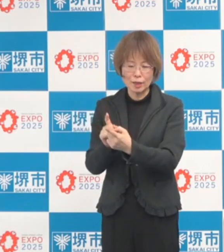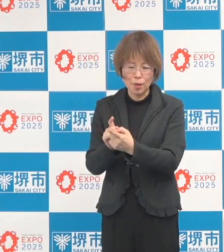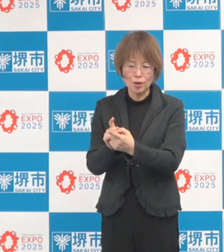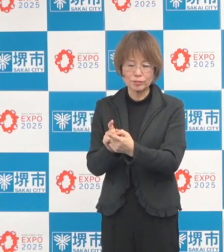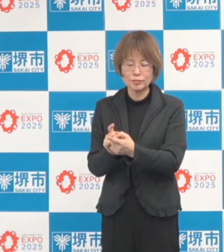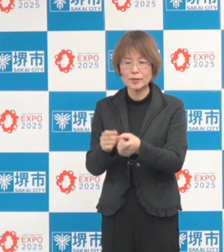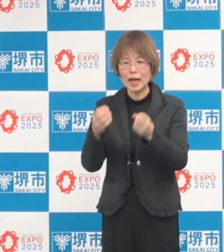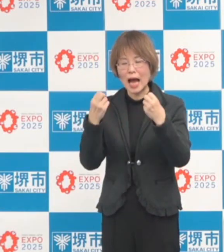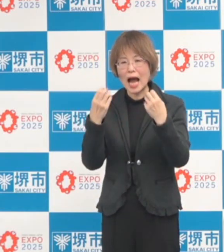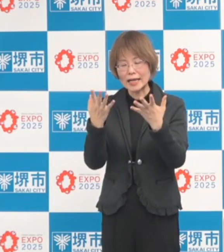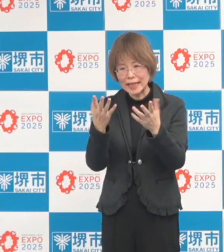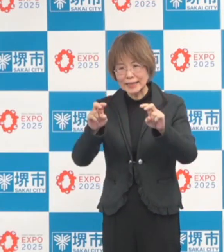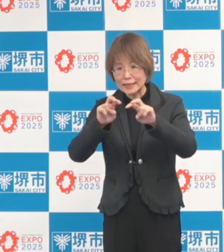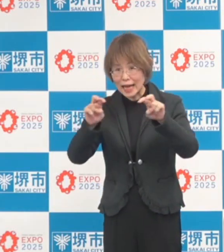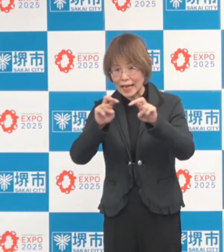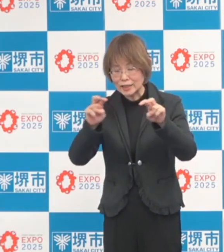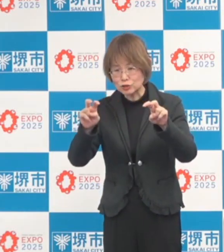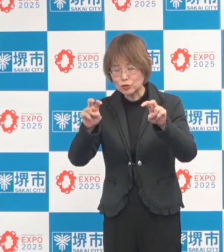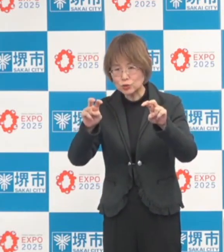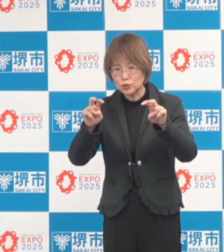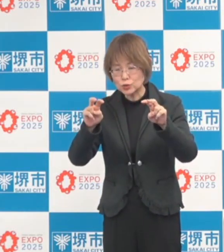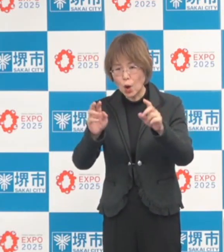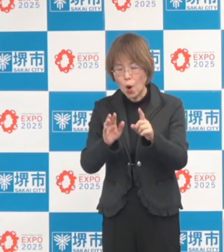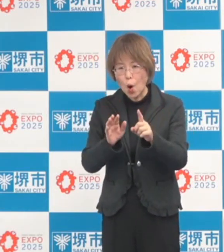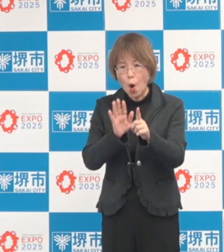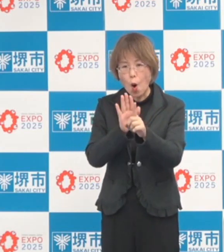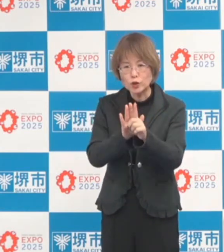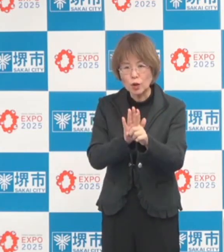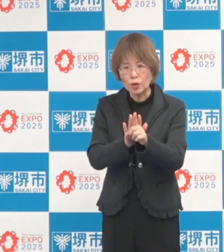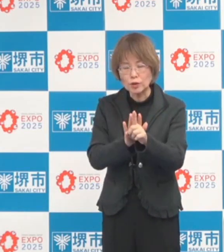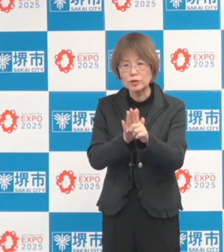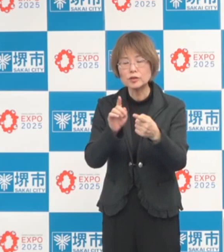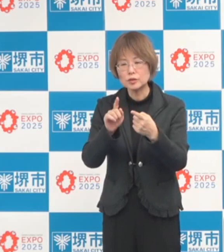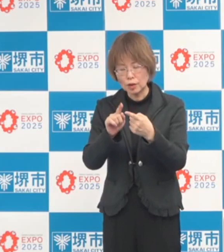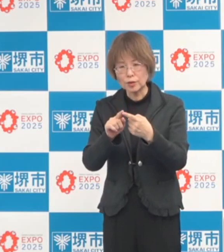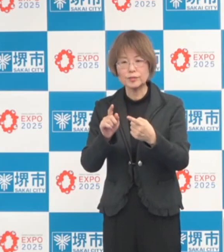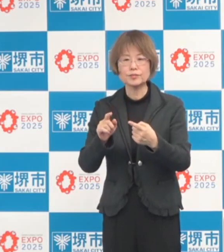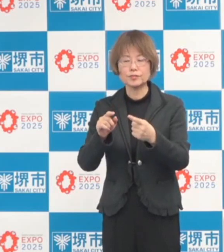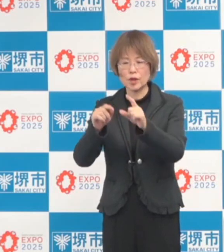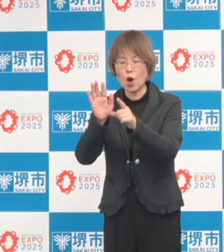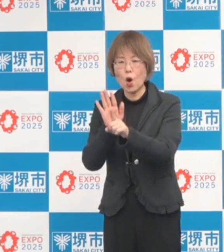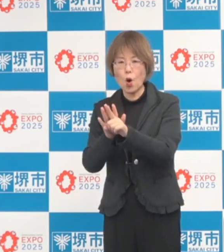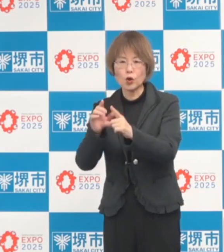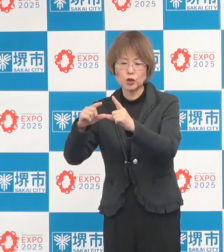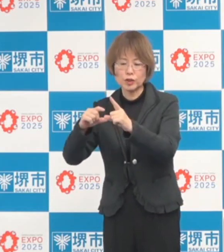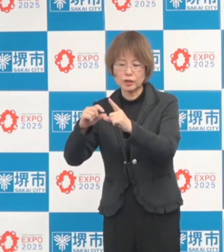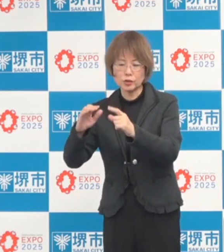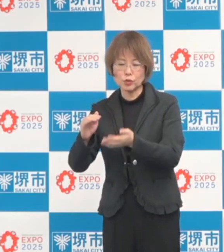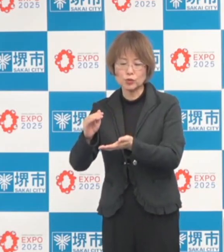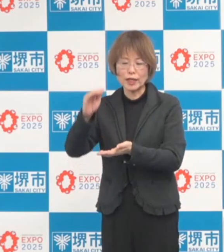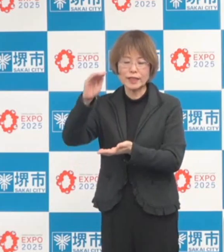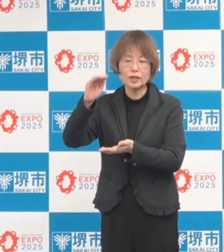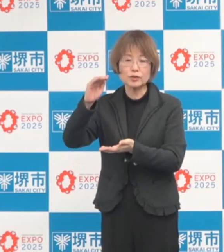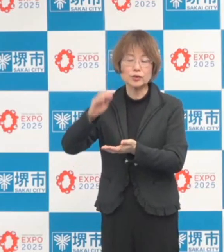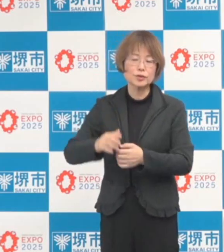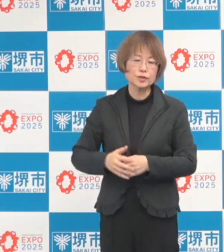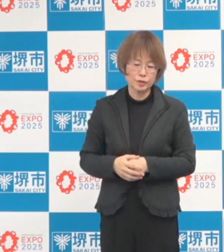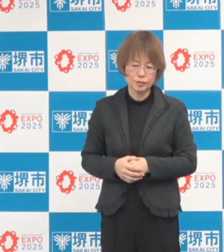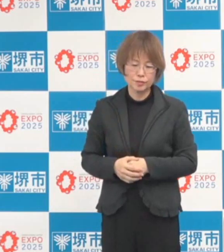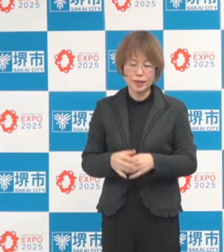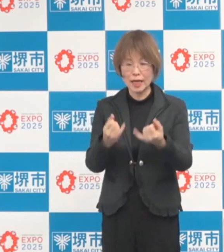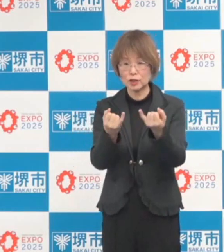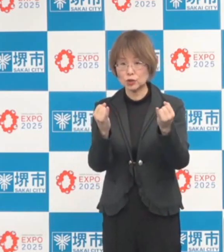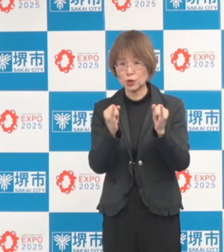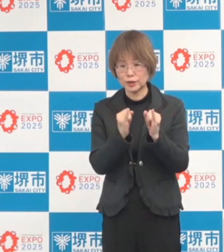規開設に必要な補助の対象エリアおよび補助率を拡充をいたします。 また女性